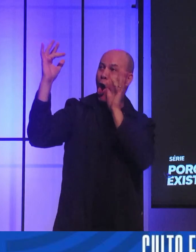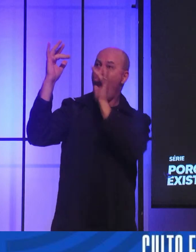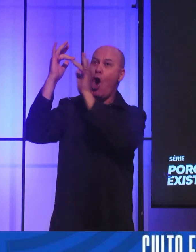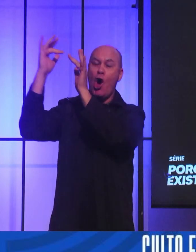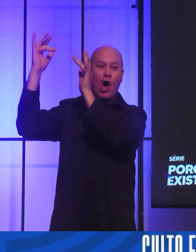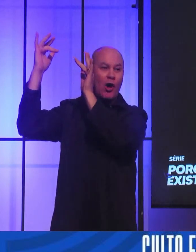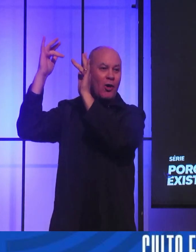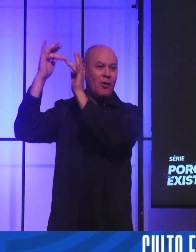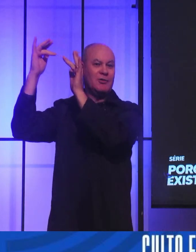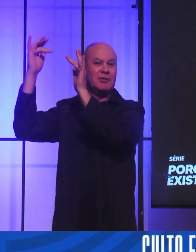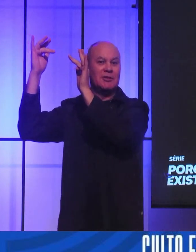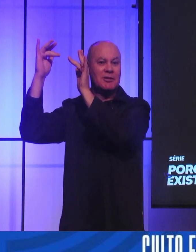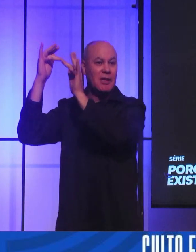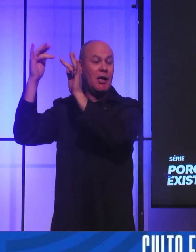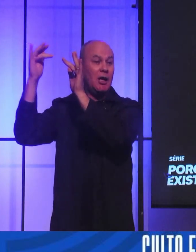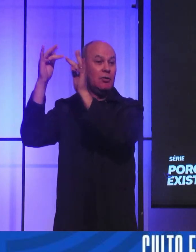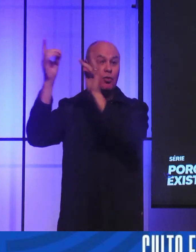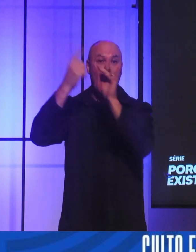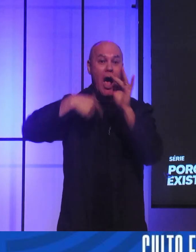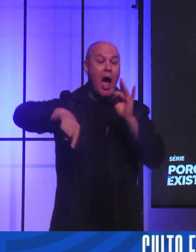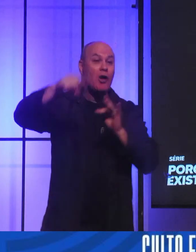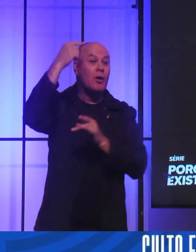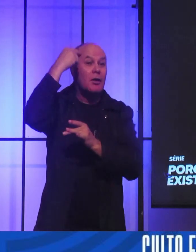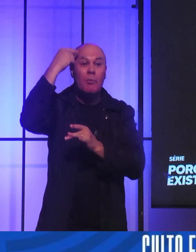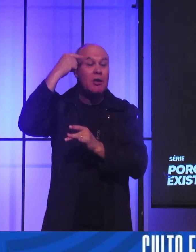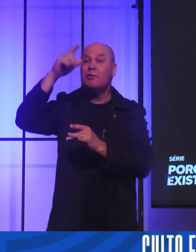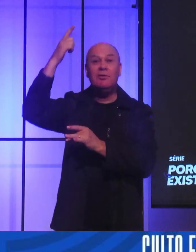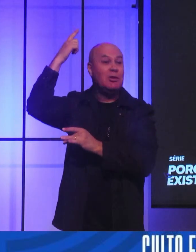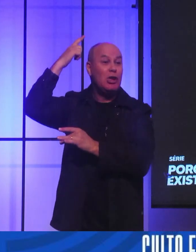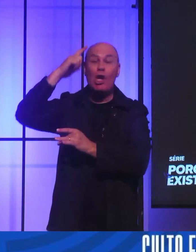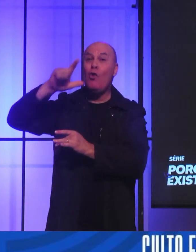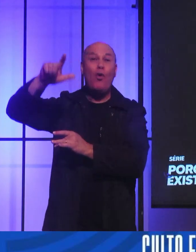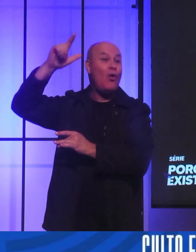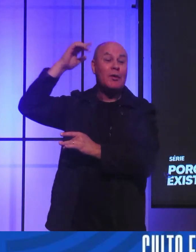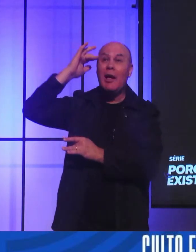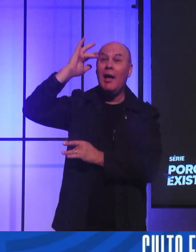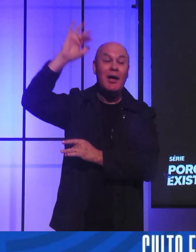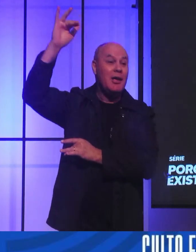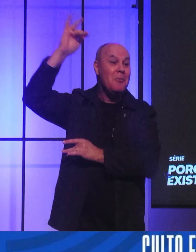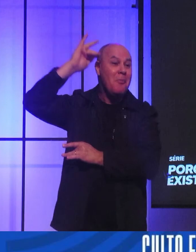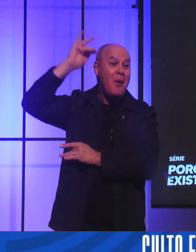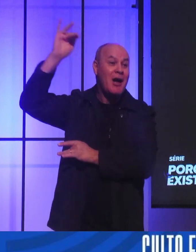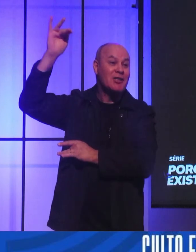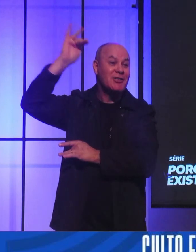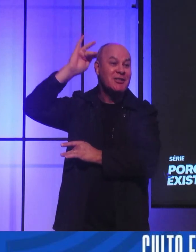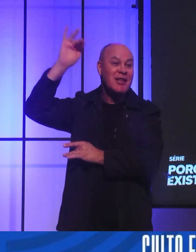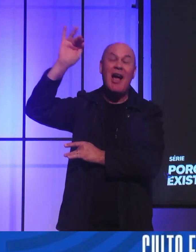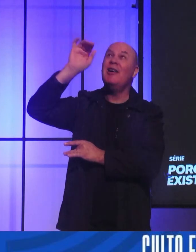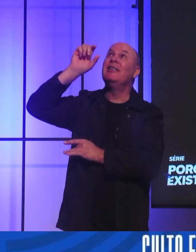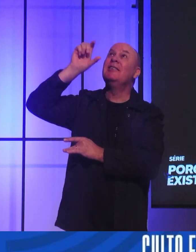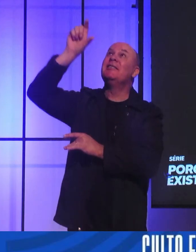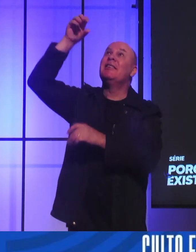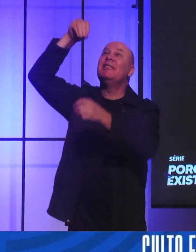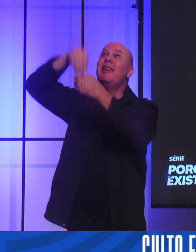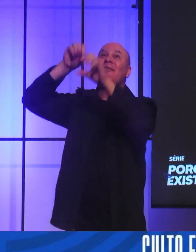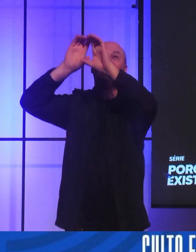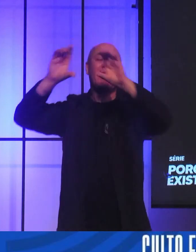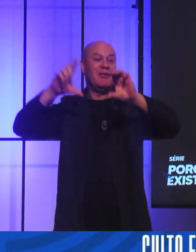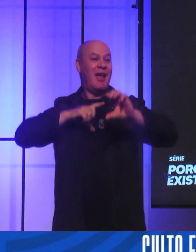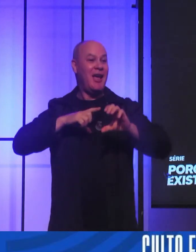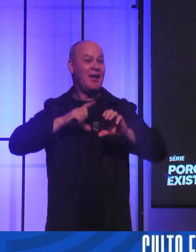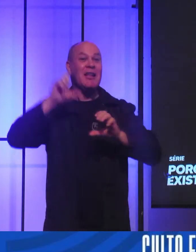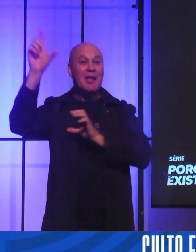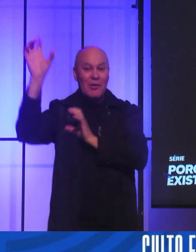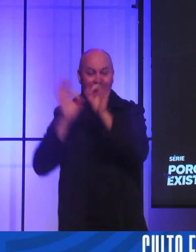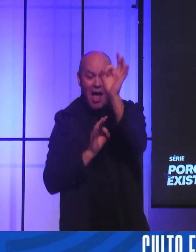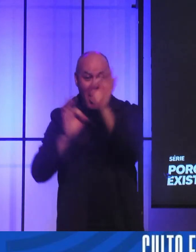dizer, nem olho viu, nem ninguém conseguiu imaginar o que Deus tem preparado para os céus.